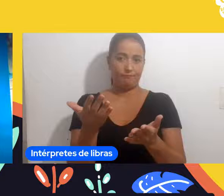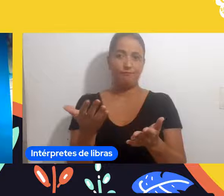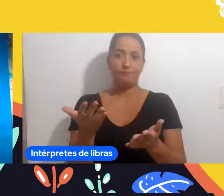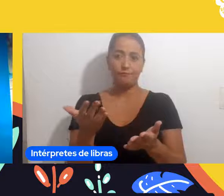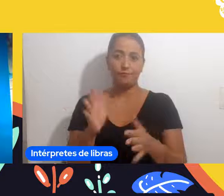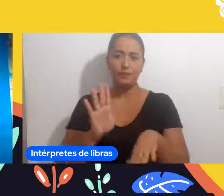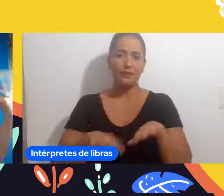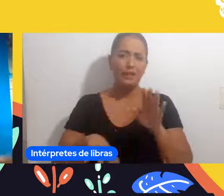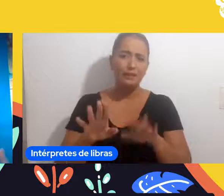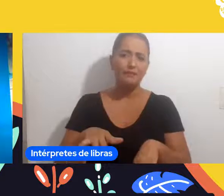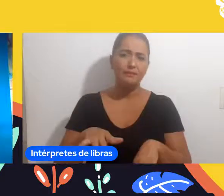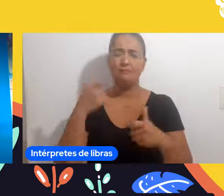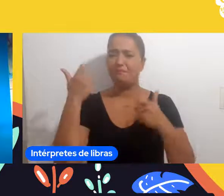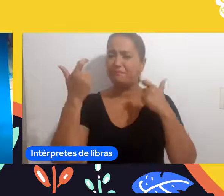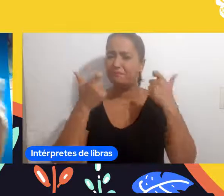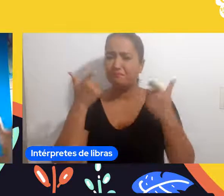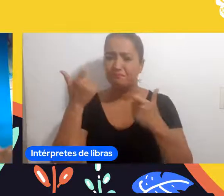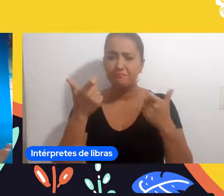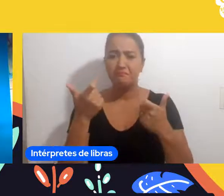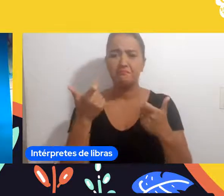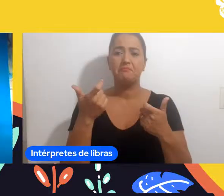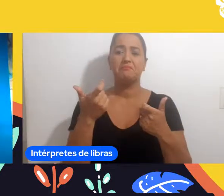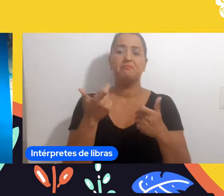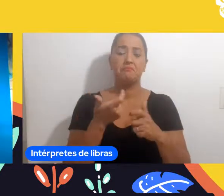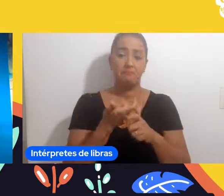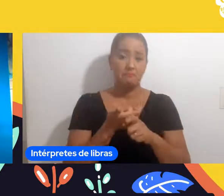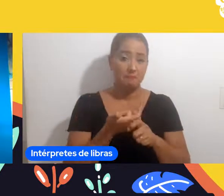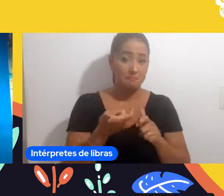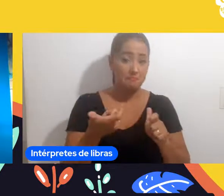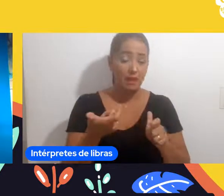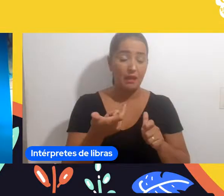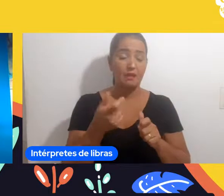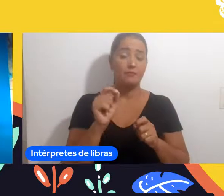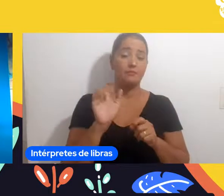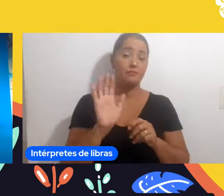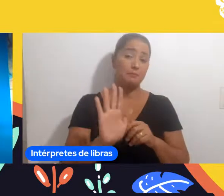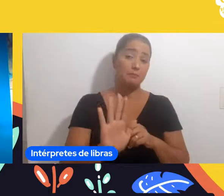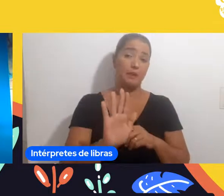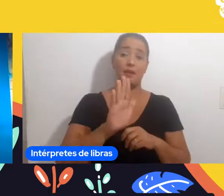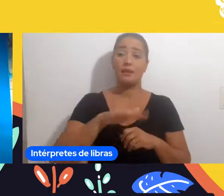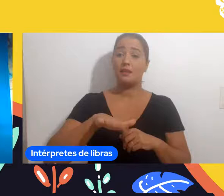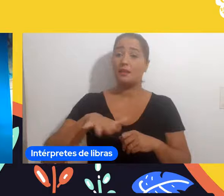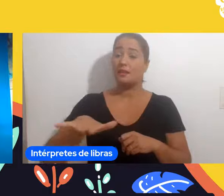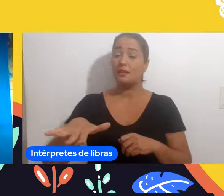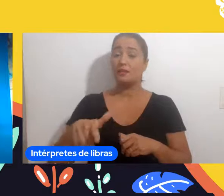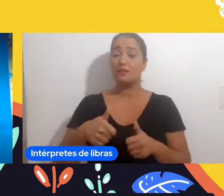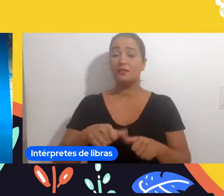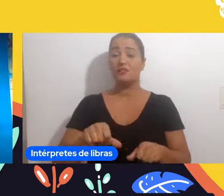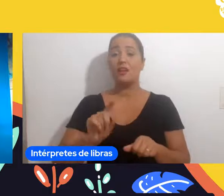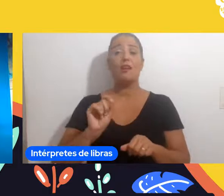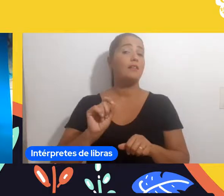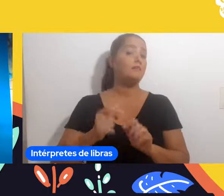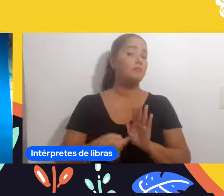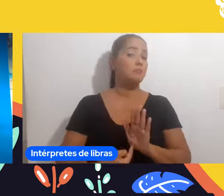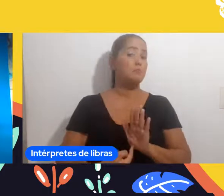trazer sempre mais, né, e mais, quando na criança está mostrando para a gente que aquilo